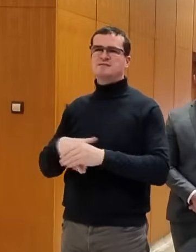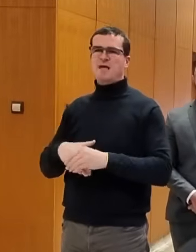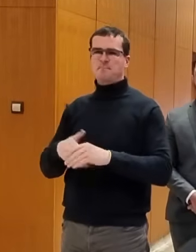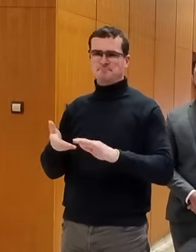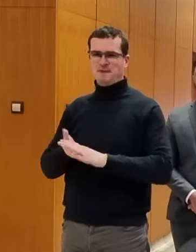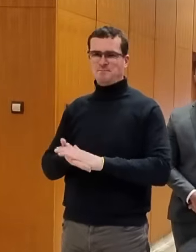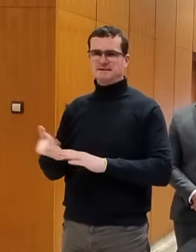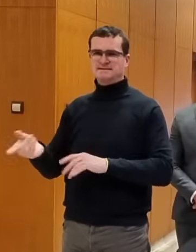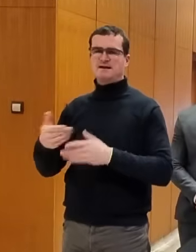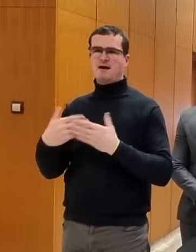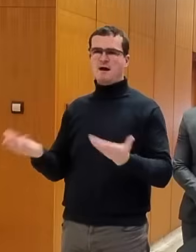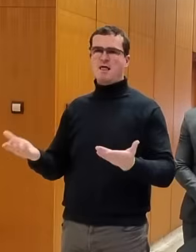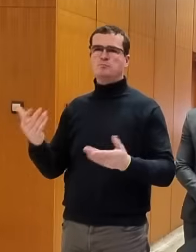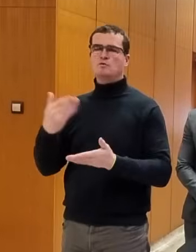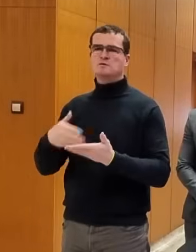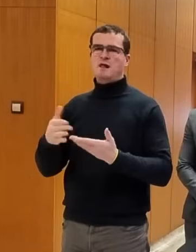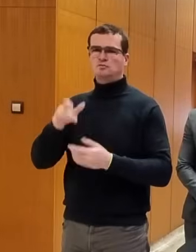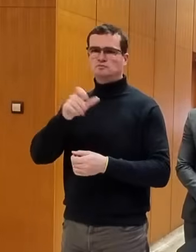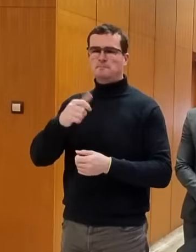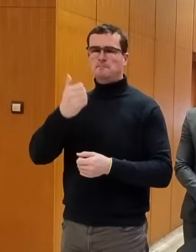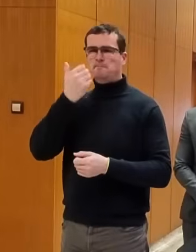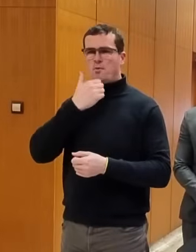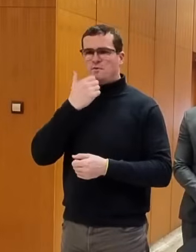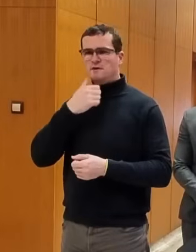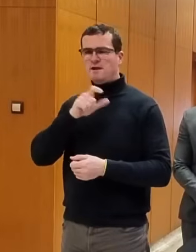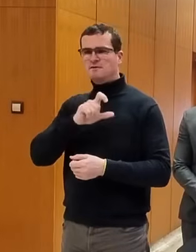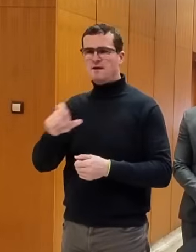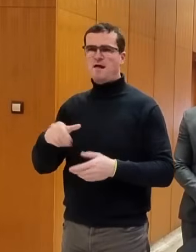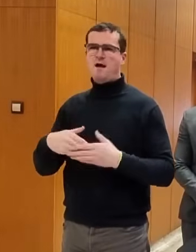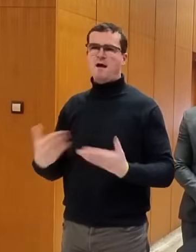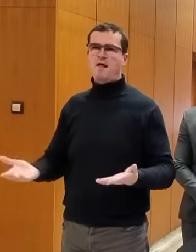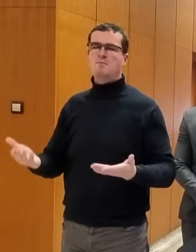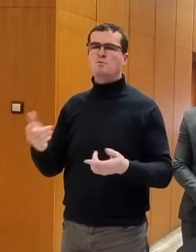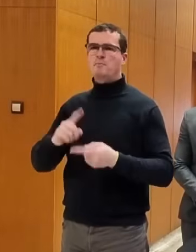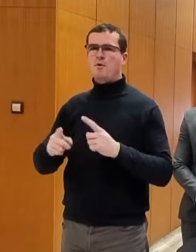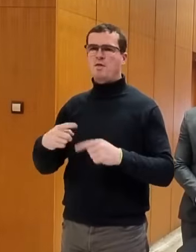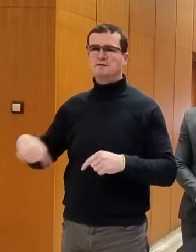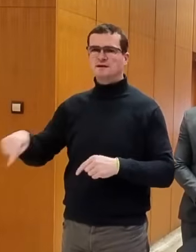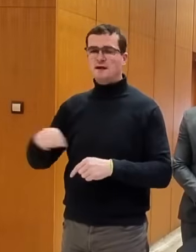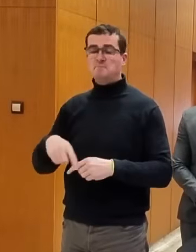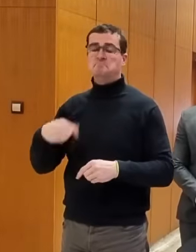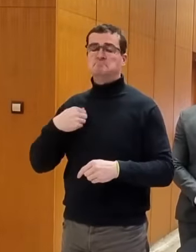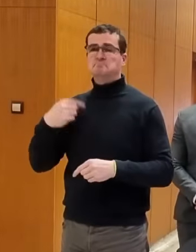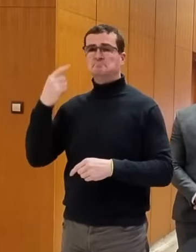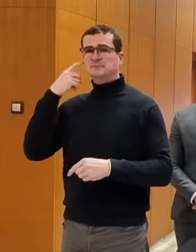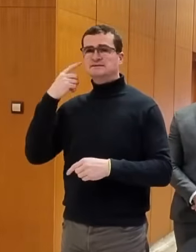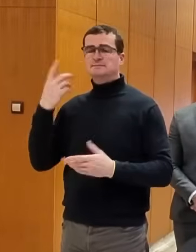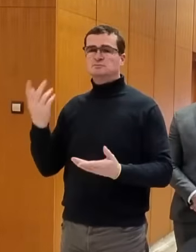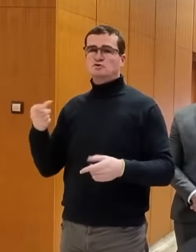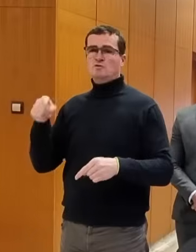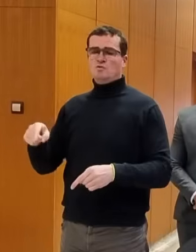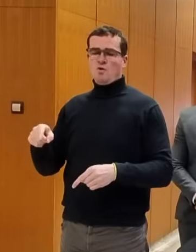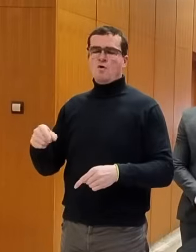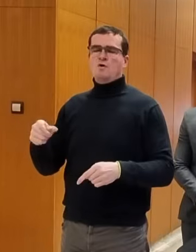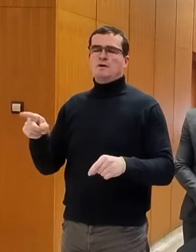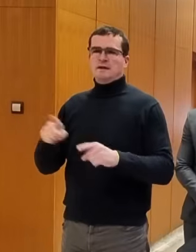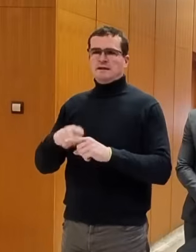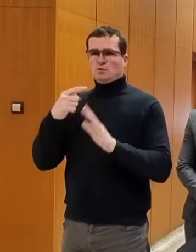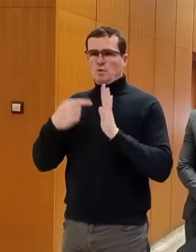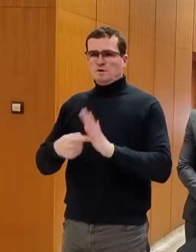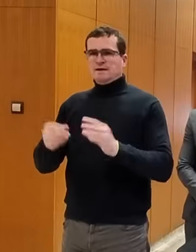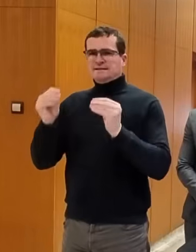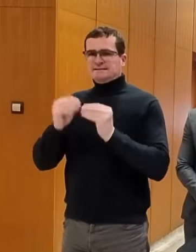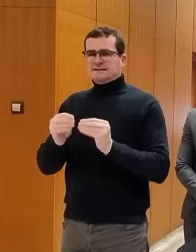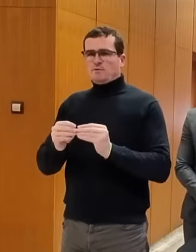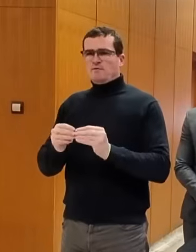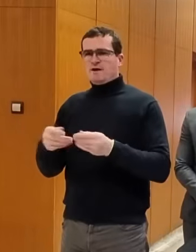generálneho prokurátora, ale aj ďalším osobám, či už z podnikateľského prostredia alebo z politiky. Takže myslíme si, že toto jednoznačne preukazuje